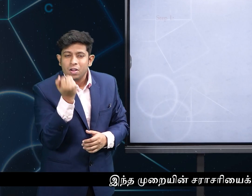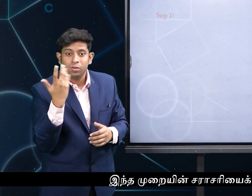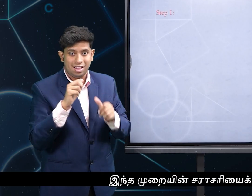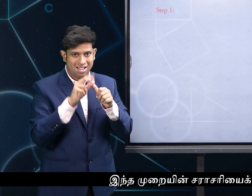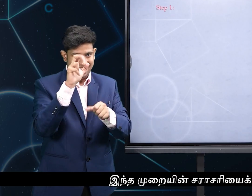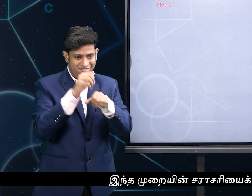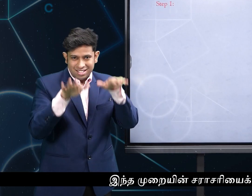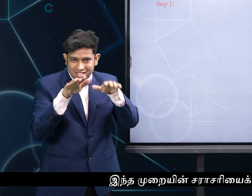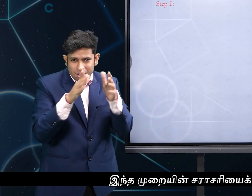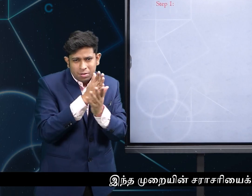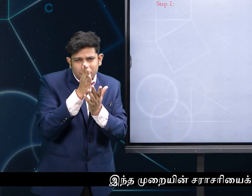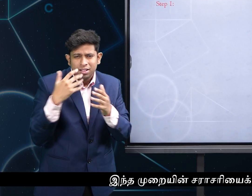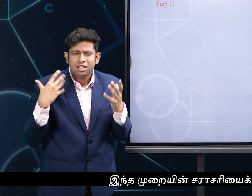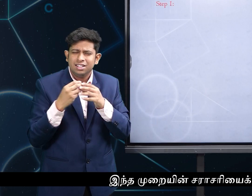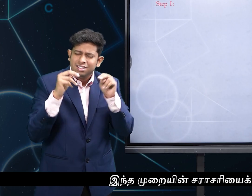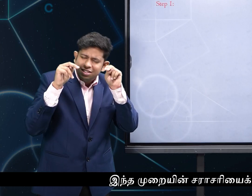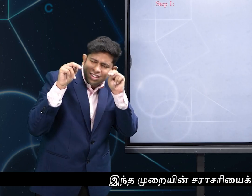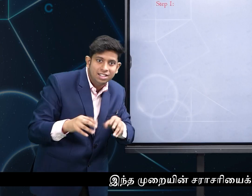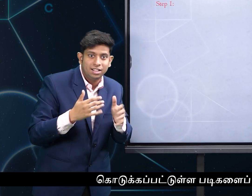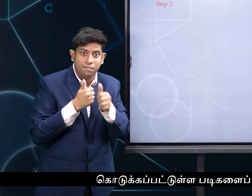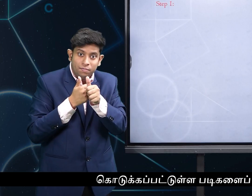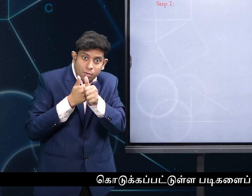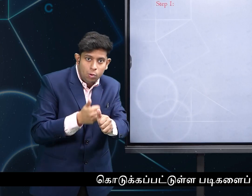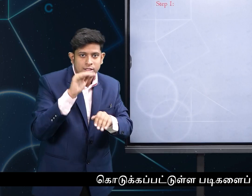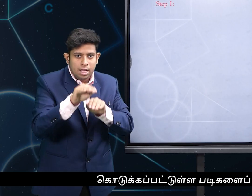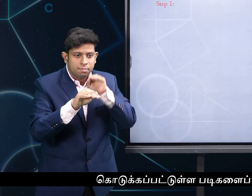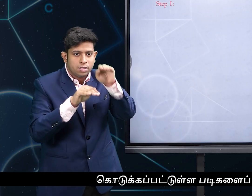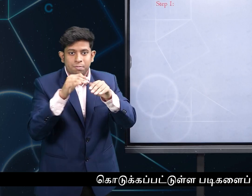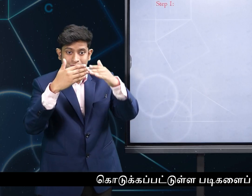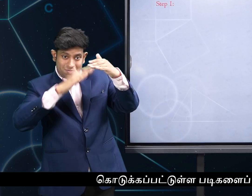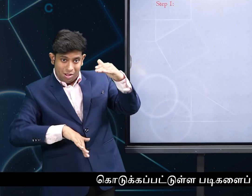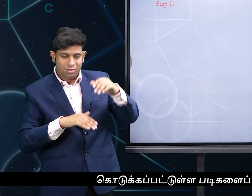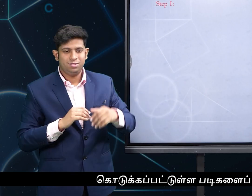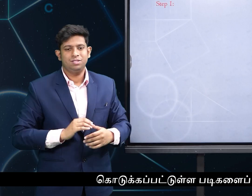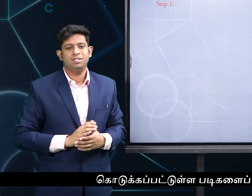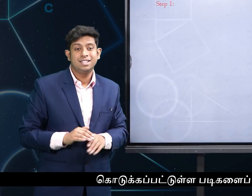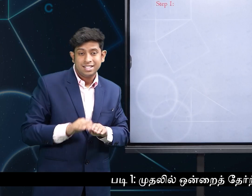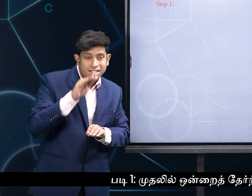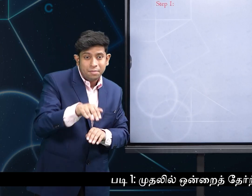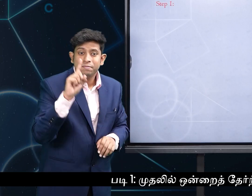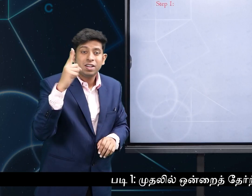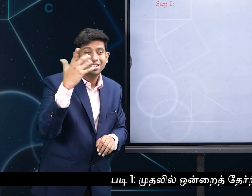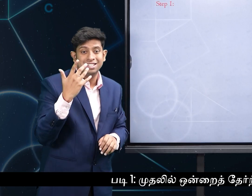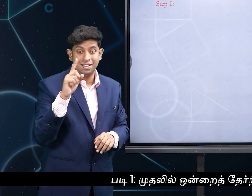இந்த முறையின் சராசரியை கண்டறிய கீழே கொடுக்கப்பட்டுள்ள படிகளை பின்பற்ற வேண்டும். படி 1.